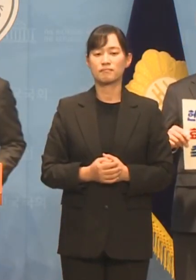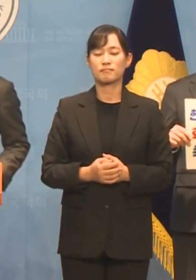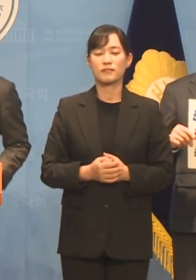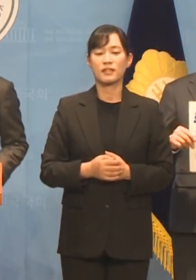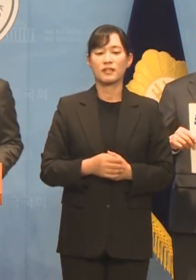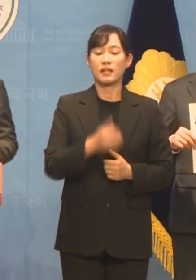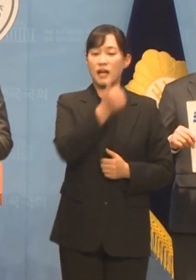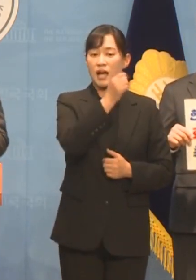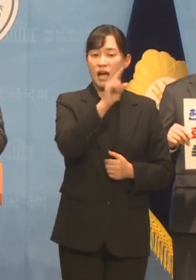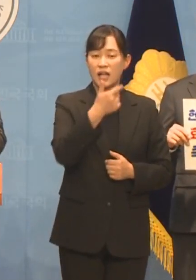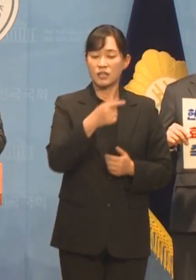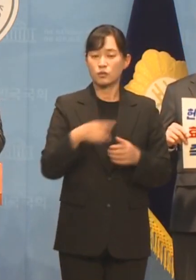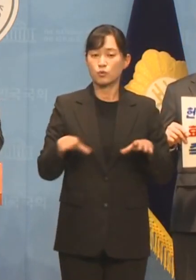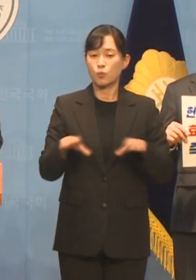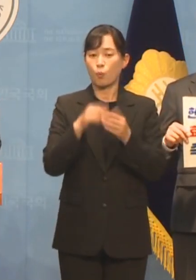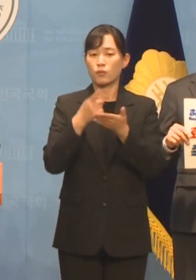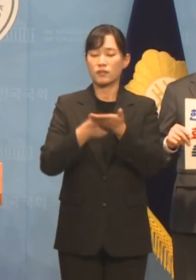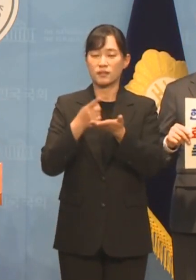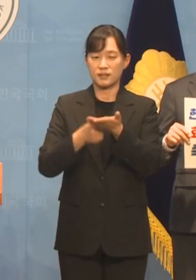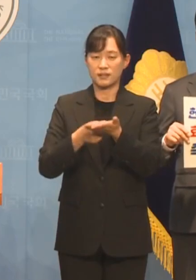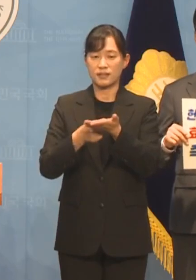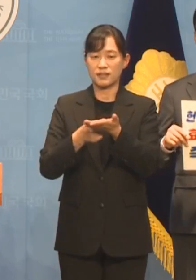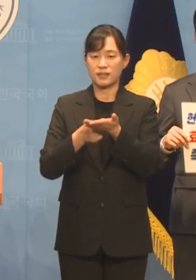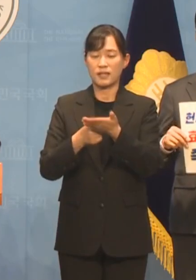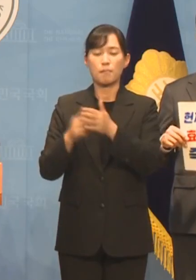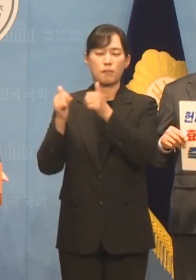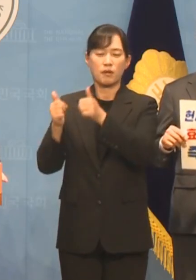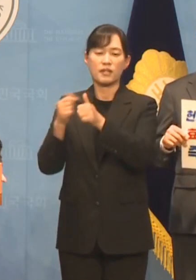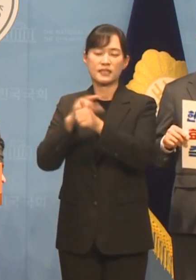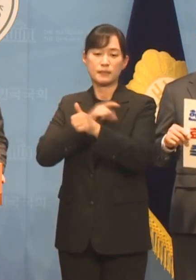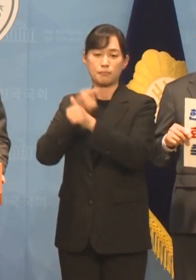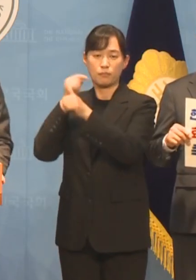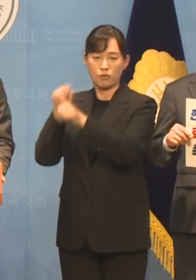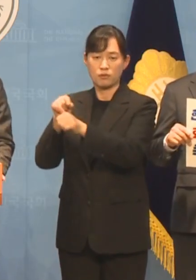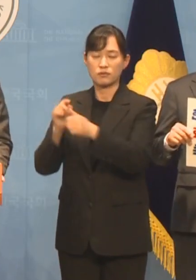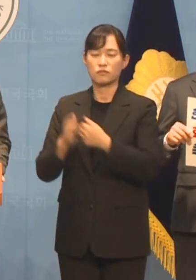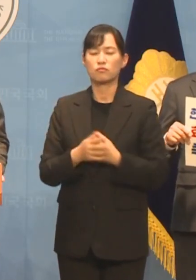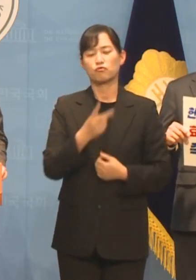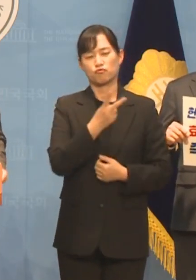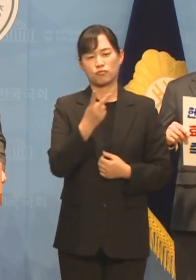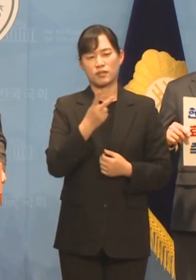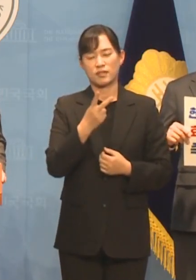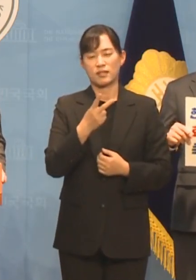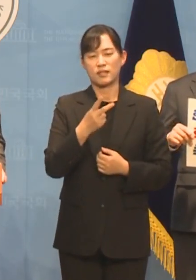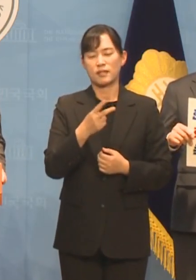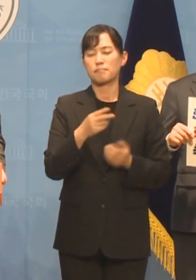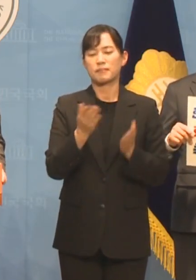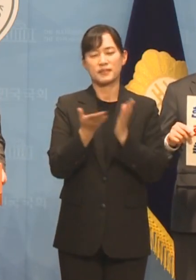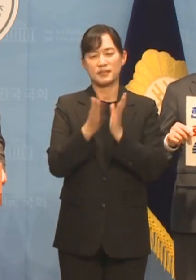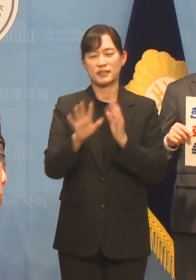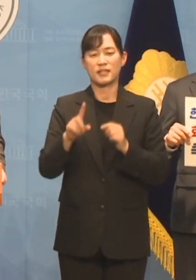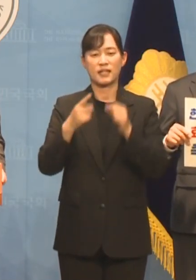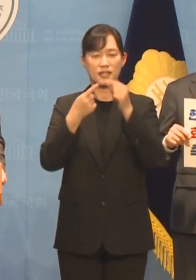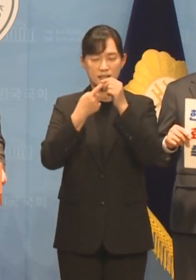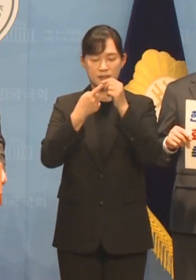한덕수 총리의 헌법재판관 지명은 두 가지 점에서 부적절하죠. 하나는